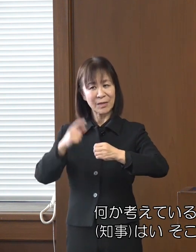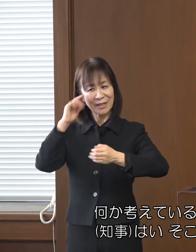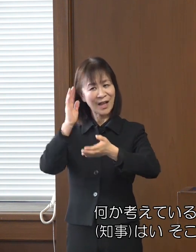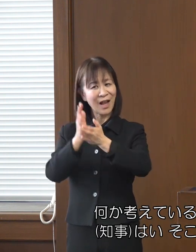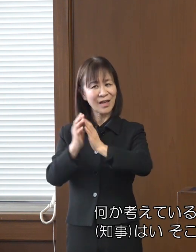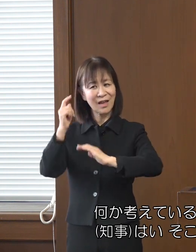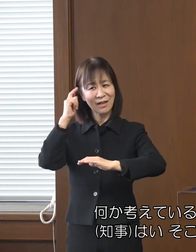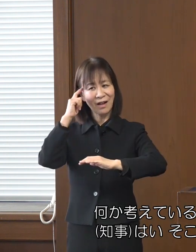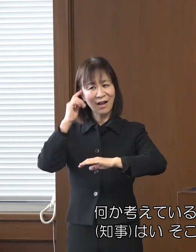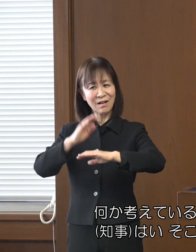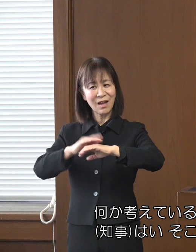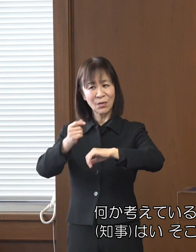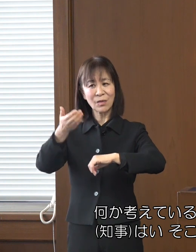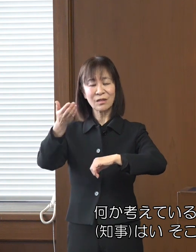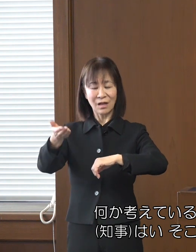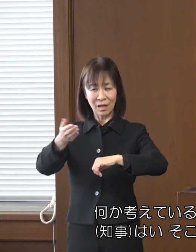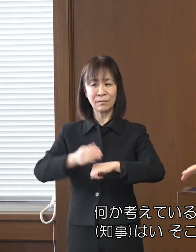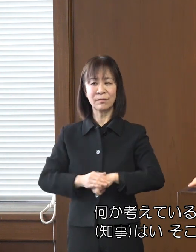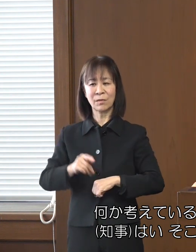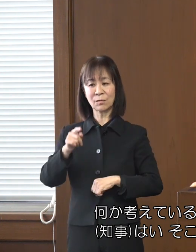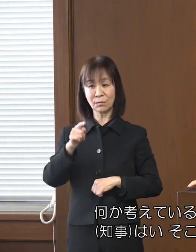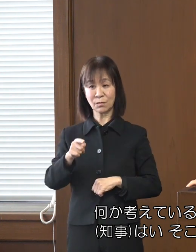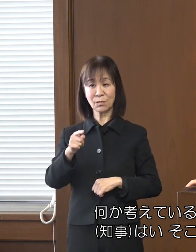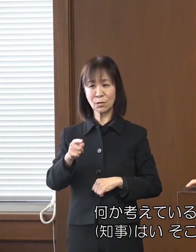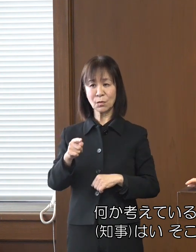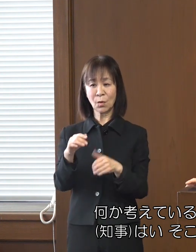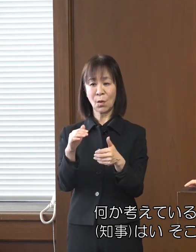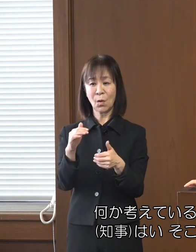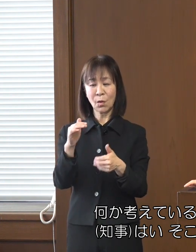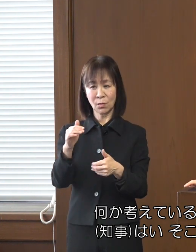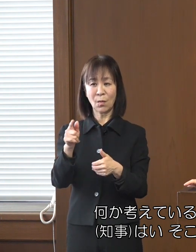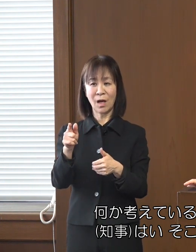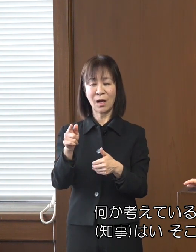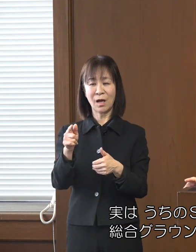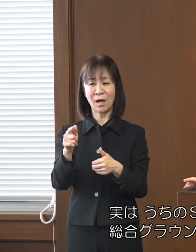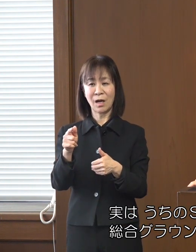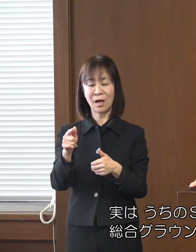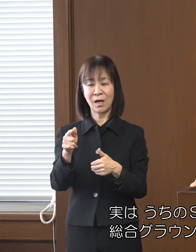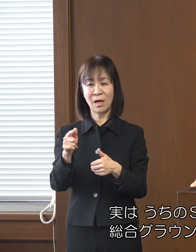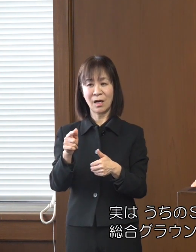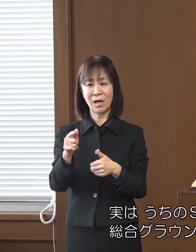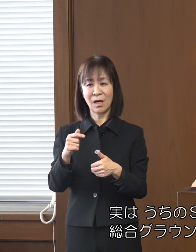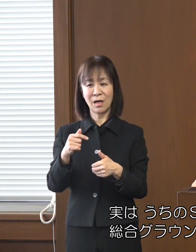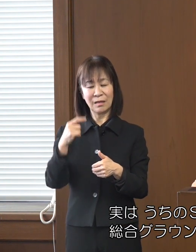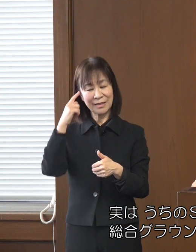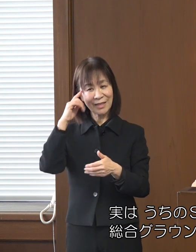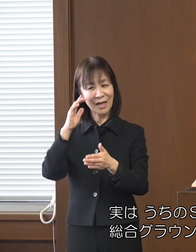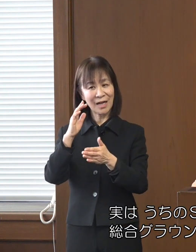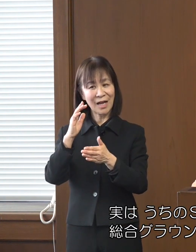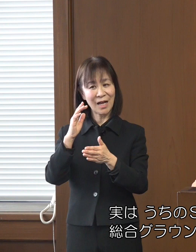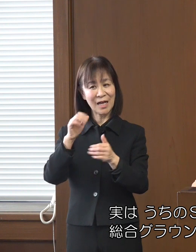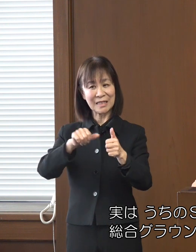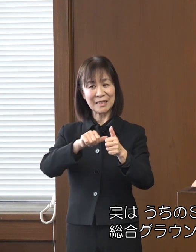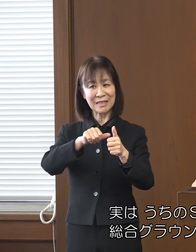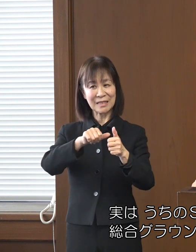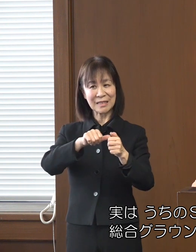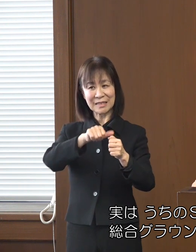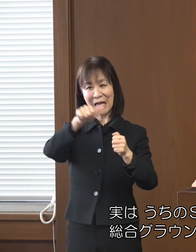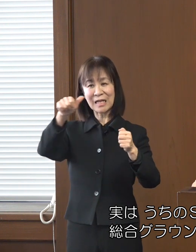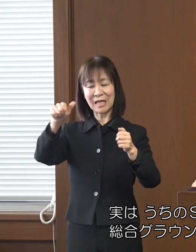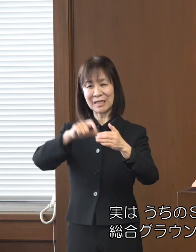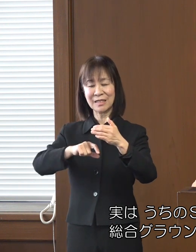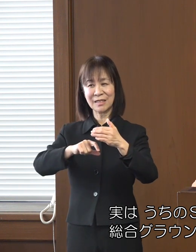ください。 はい、そこの県政については、実はうちの佐賀サンライズパークは